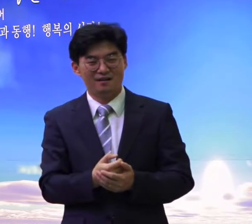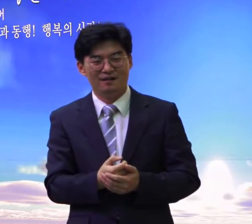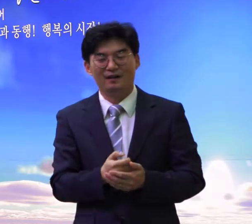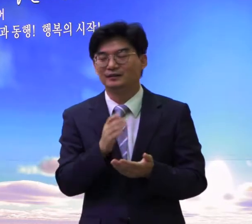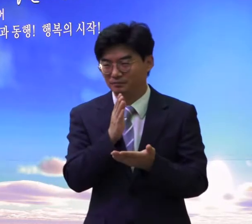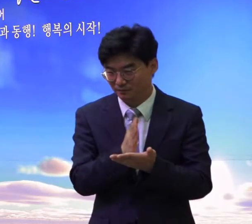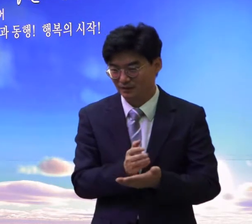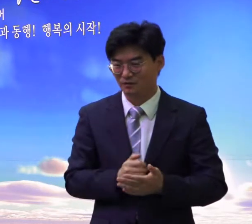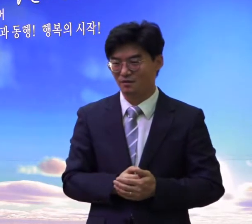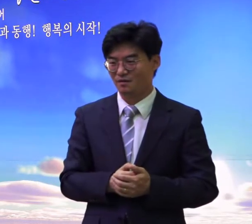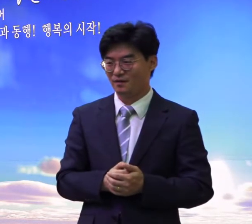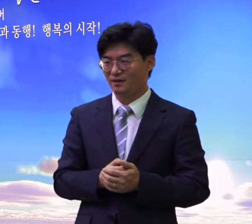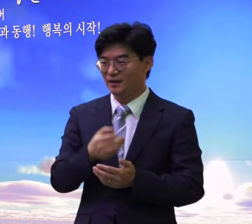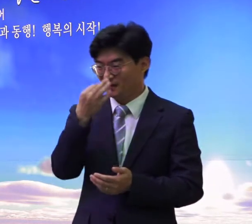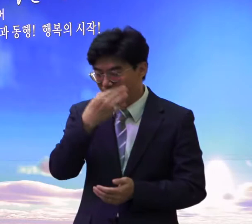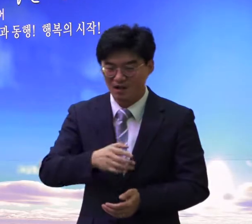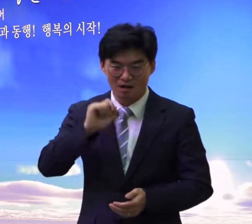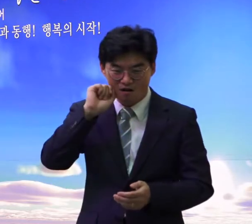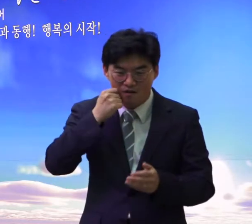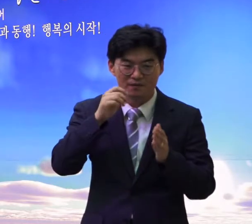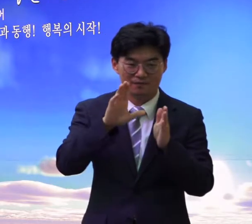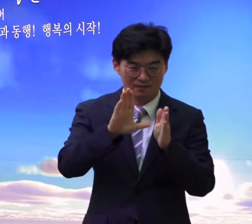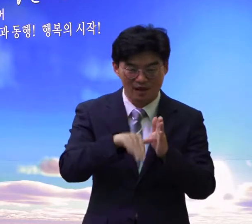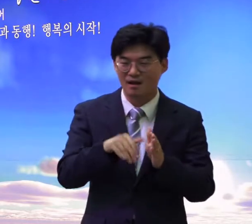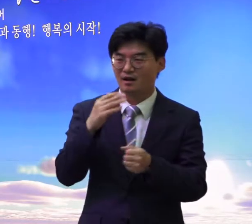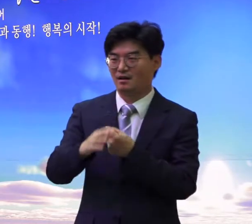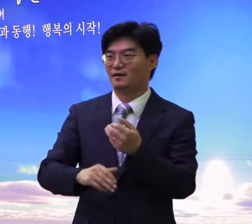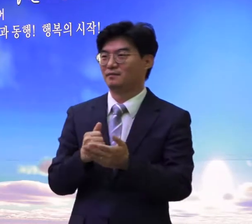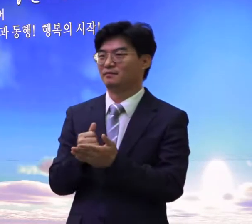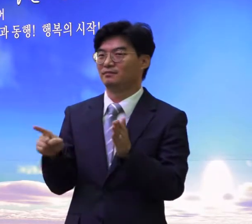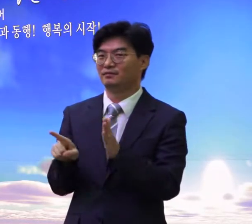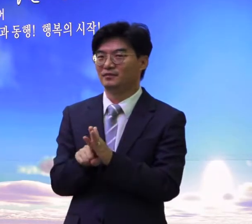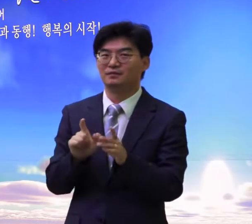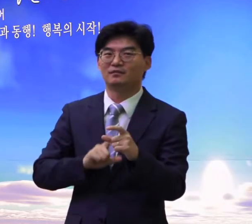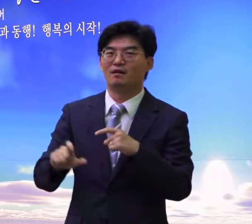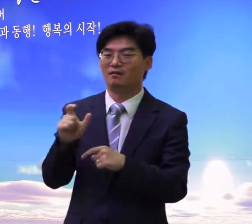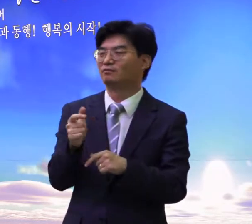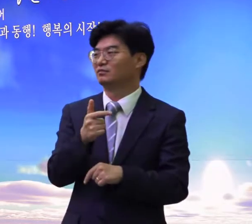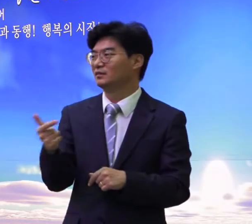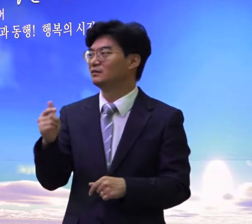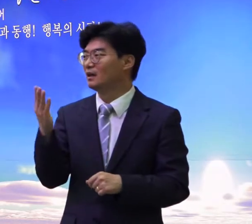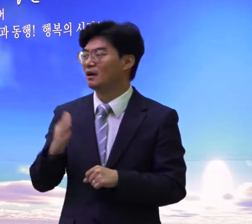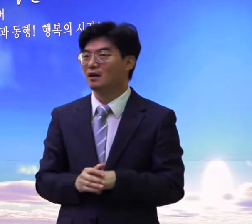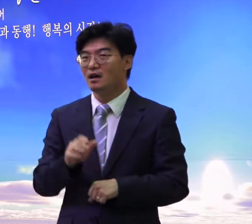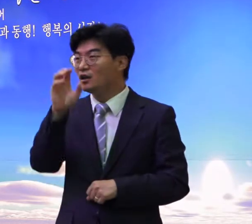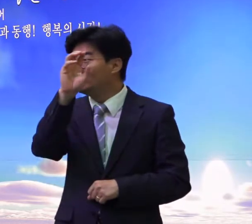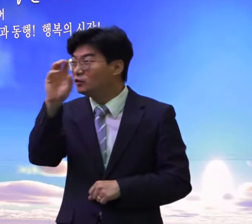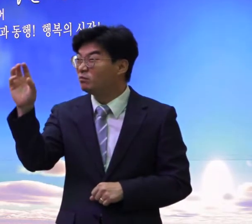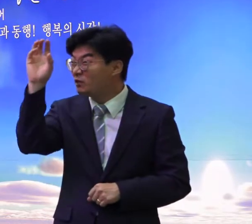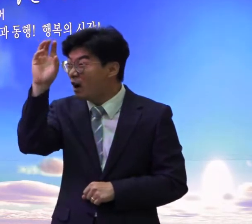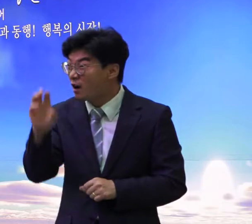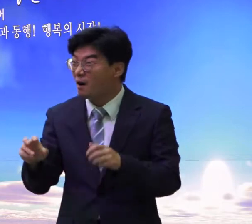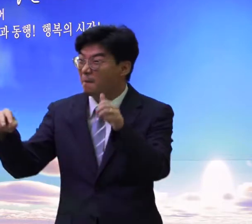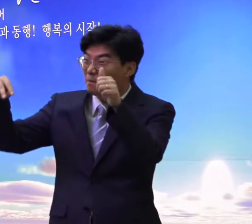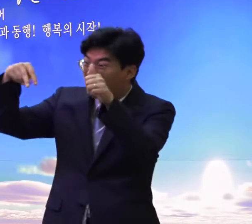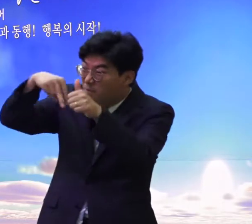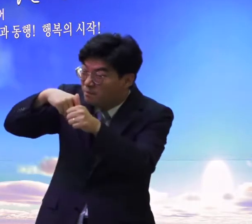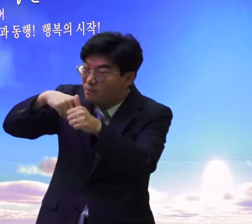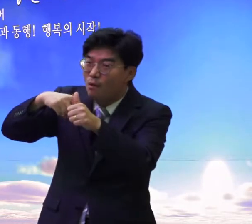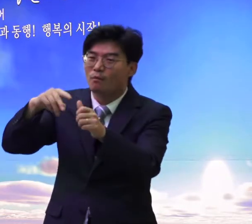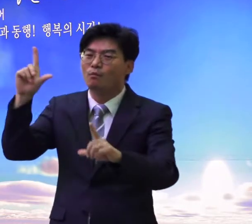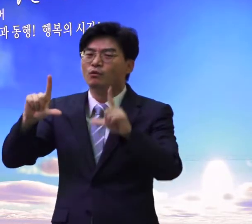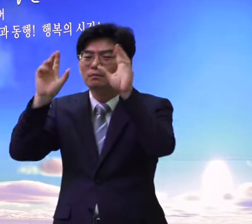원하는 것입니다. 우리는 다 십자가의 고난 없이 영광을 누리고 싶어 하지만 십자가 없는